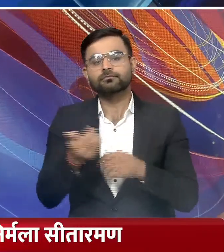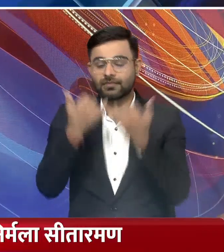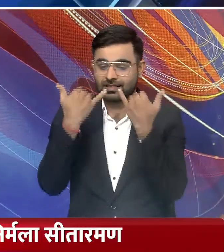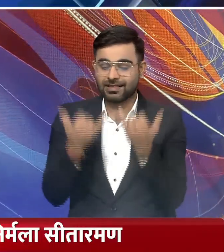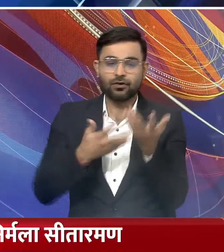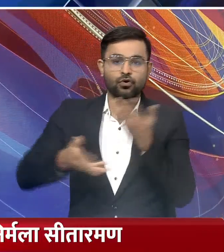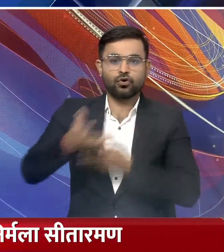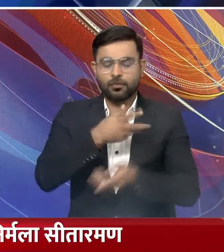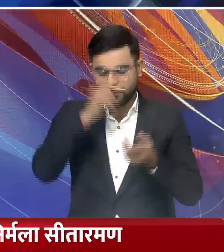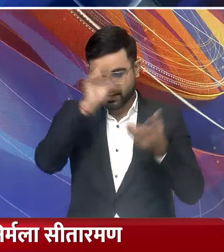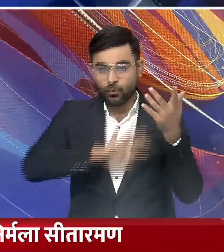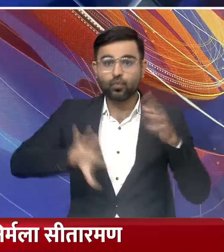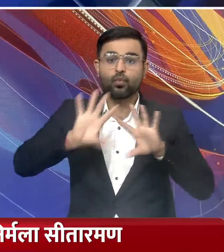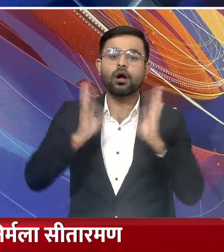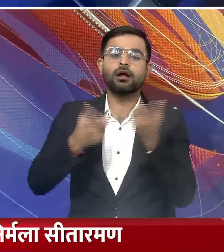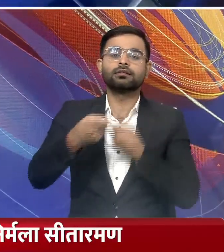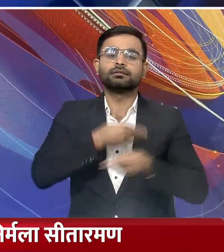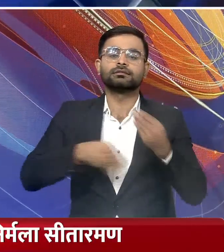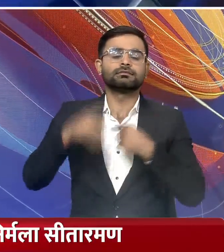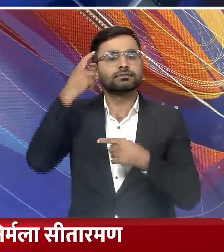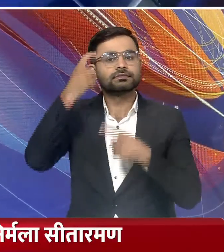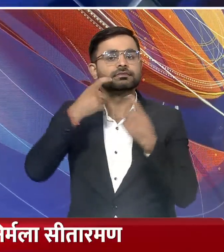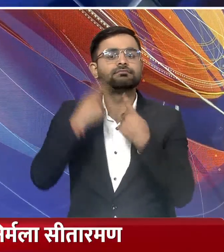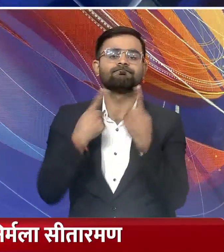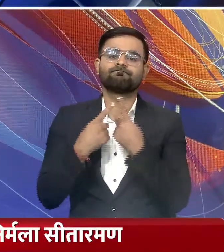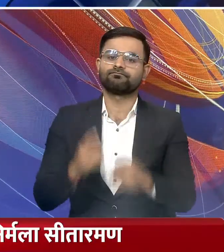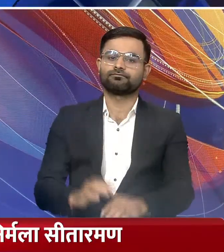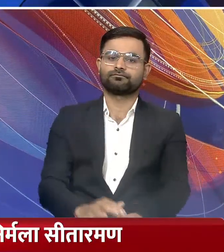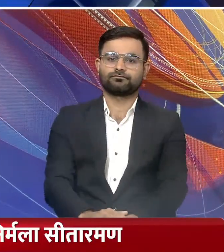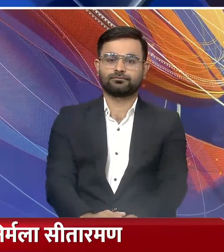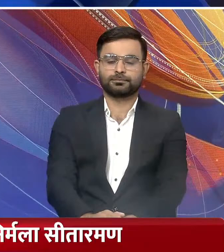मौजूदा वैश्विक हालात पर भी किया विचार विमर्श।